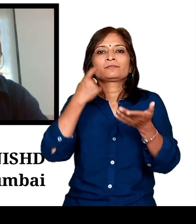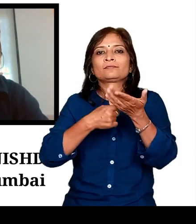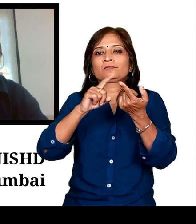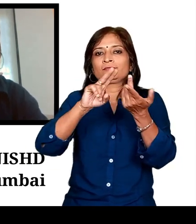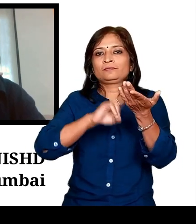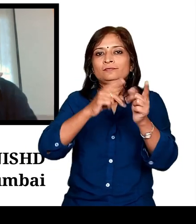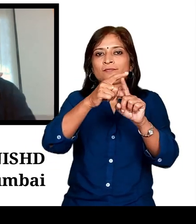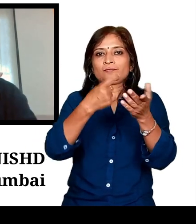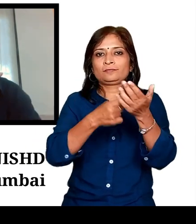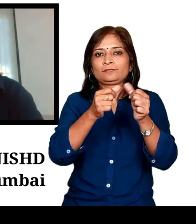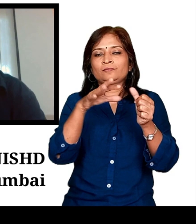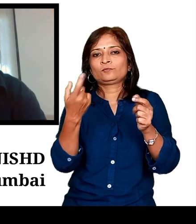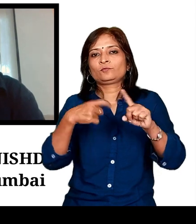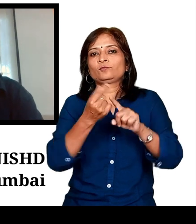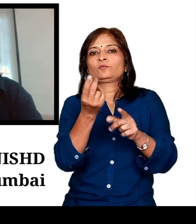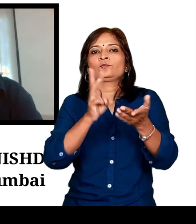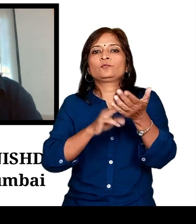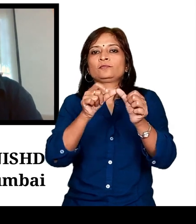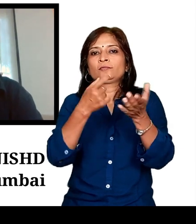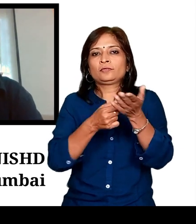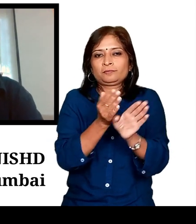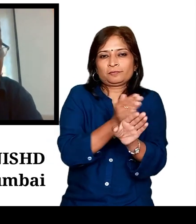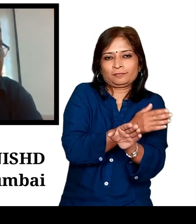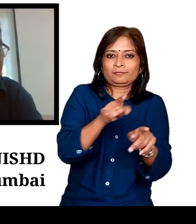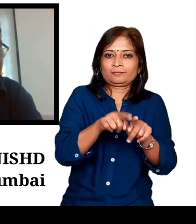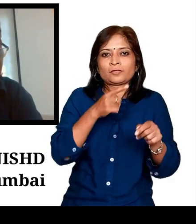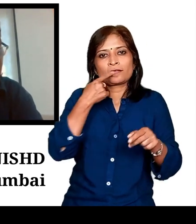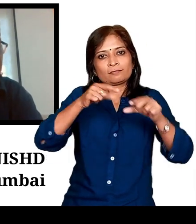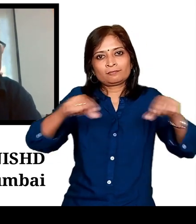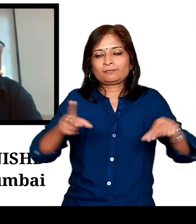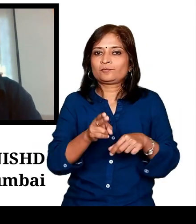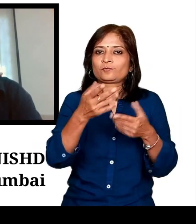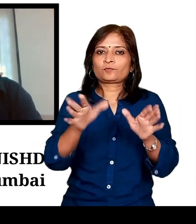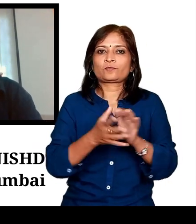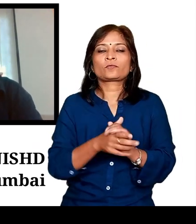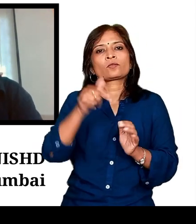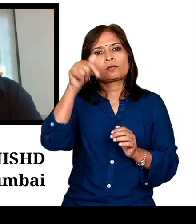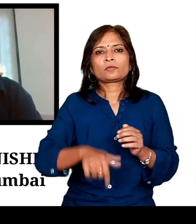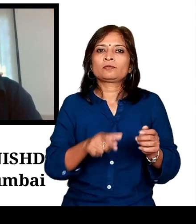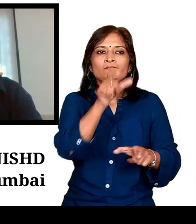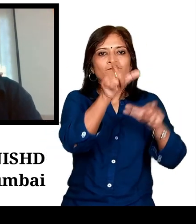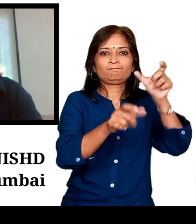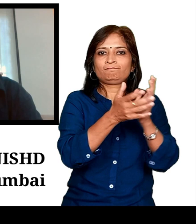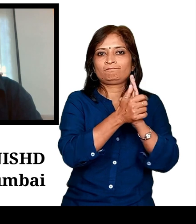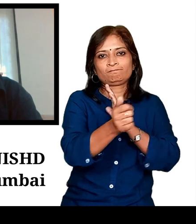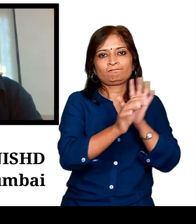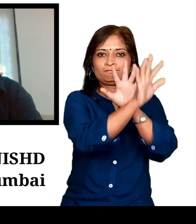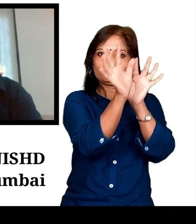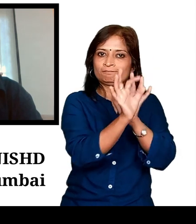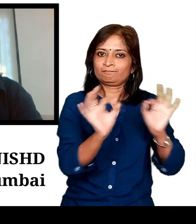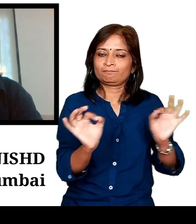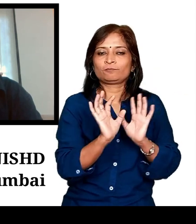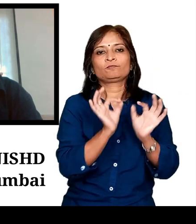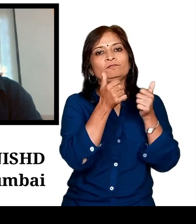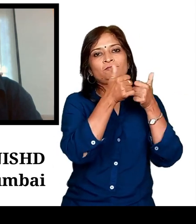बहुत अच्छी बात है ये. जी जी सर, ये तो बात हुई एचआर की, ह्यूमन रिसोर्स को